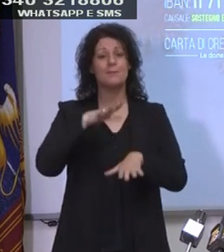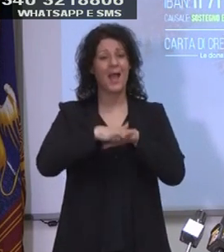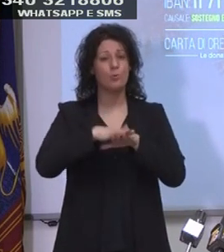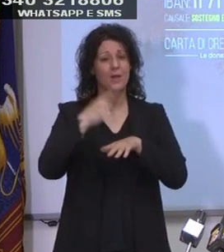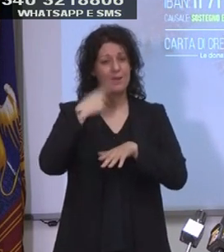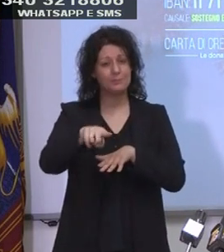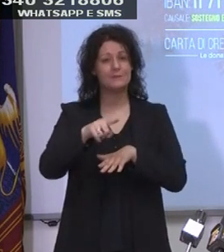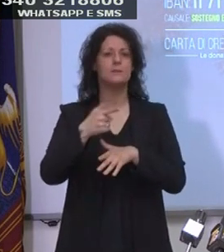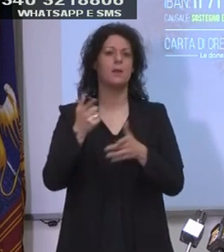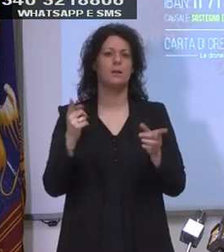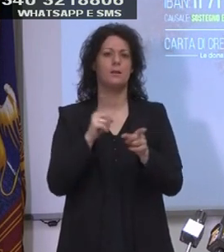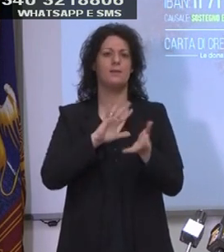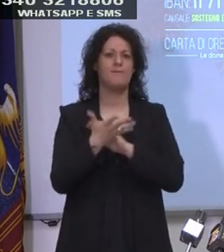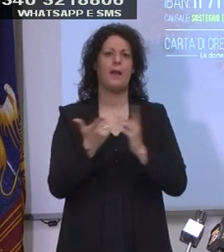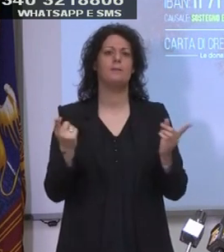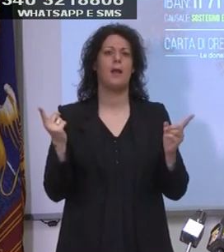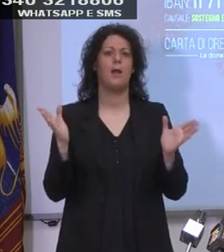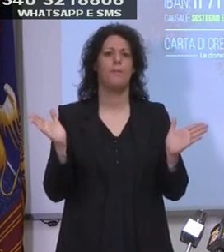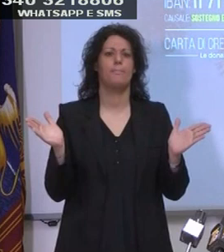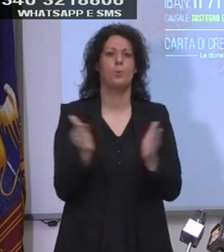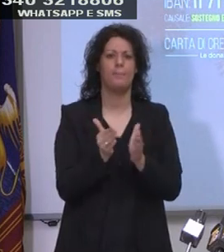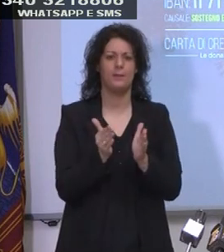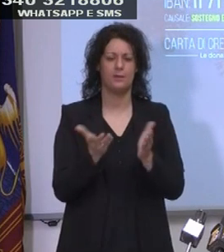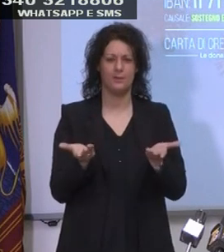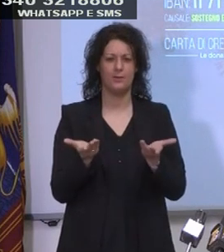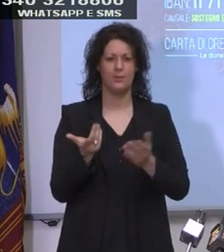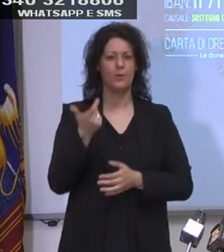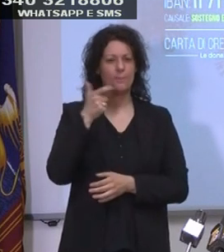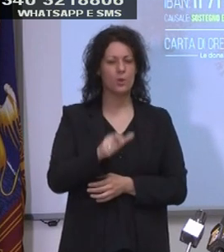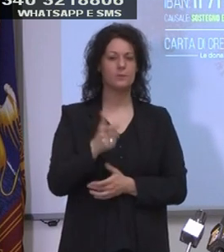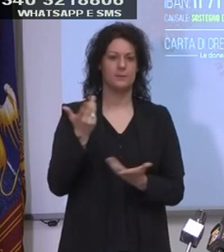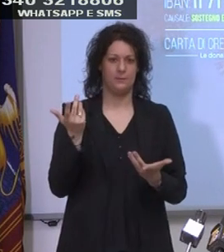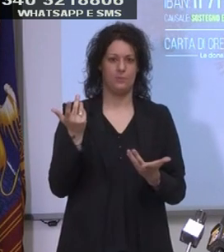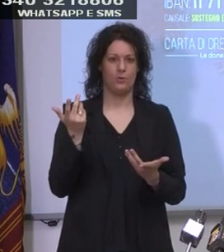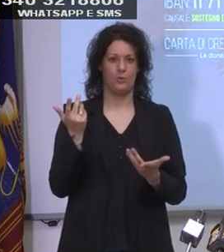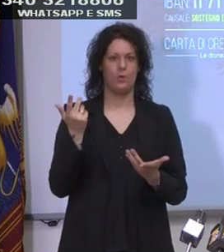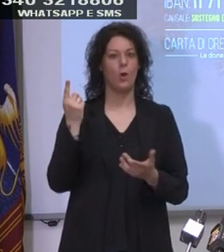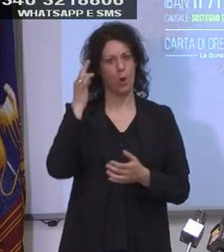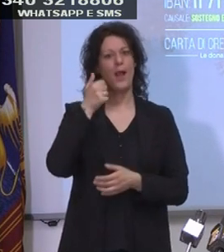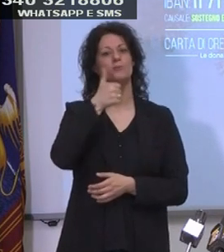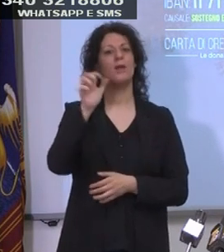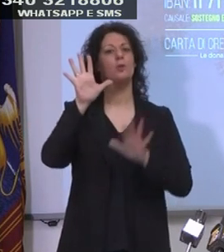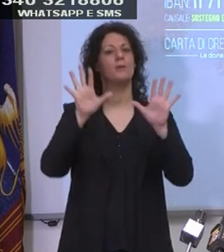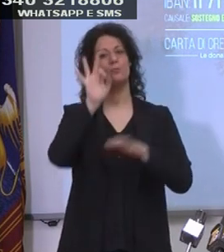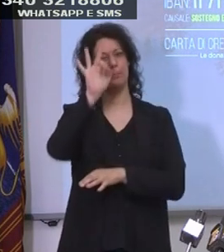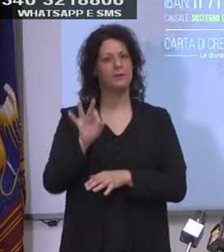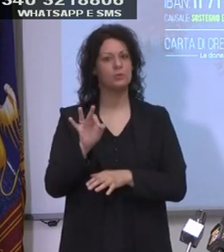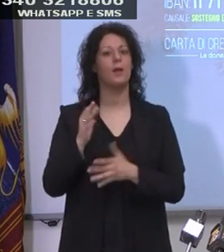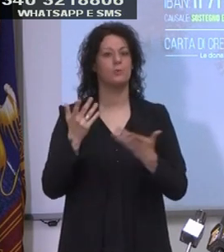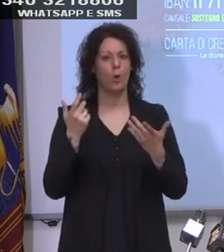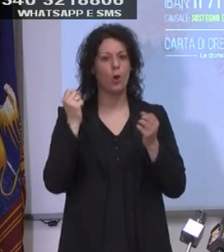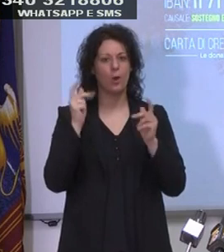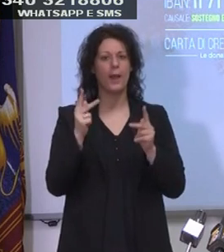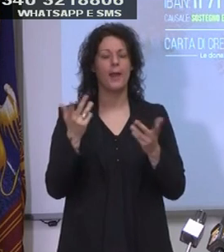cui fa notizia il 110%, ma se è su 60.000 euro, prima se ne